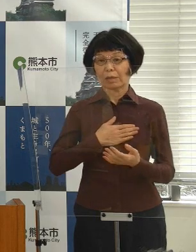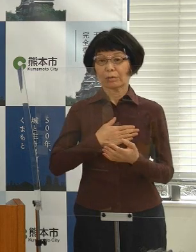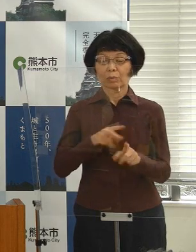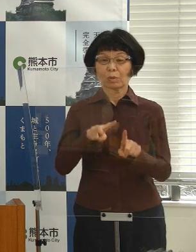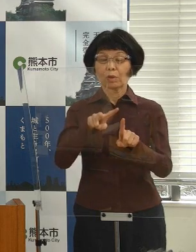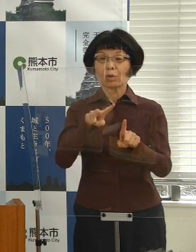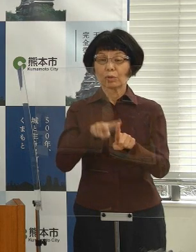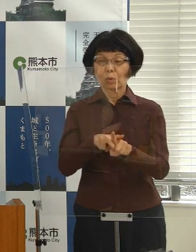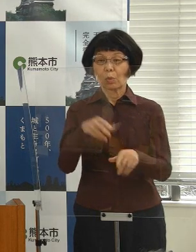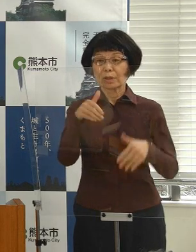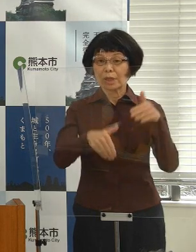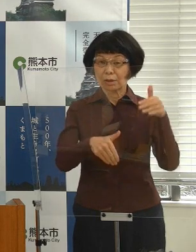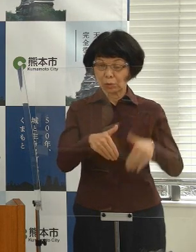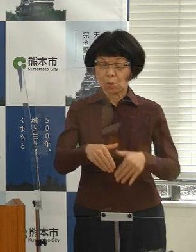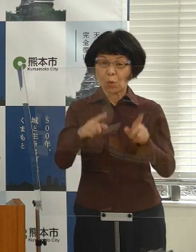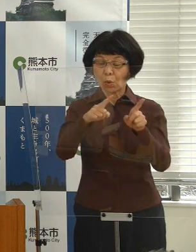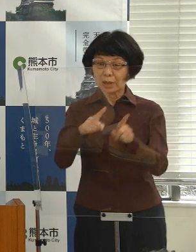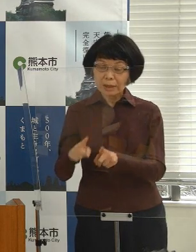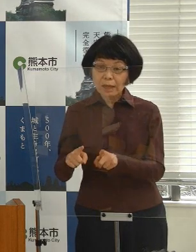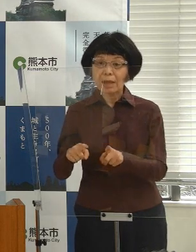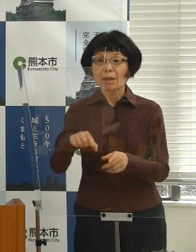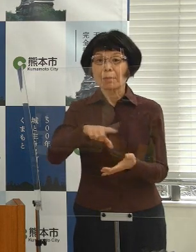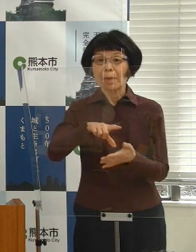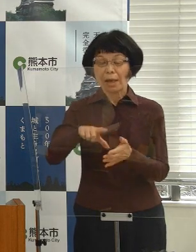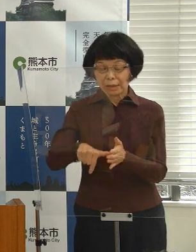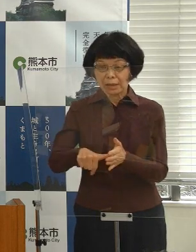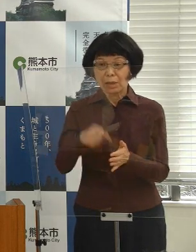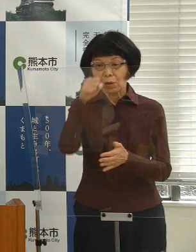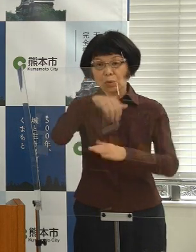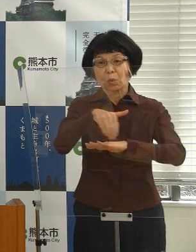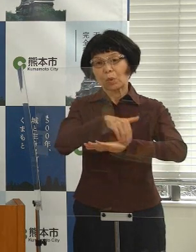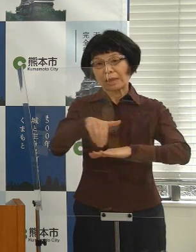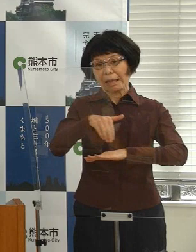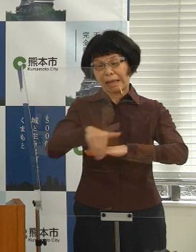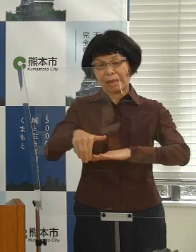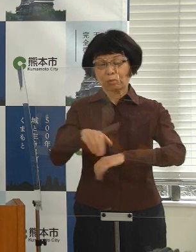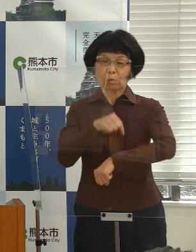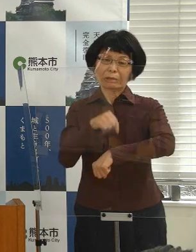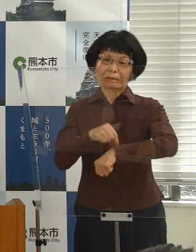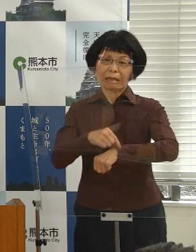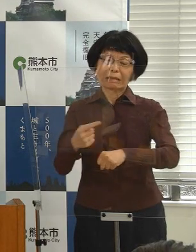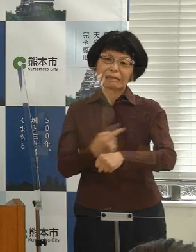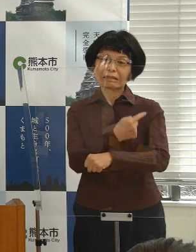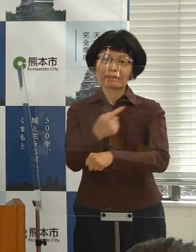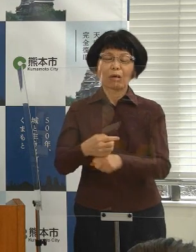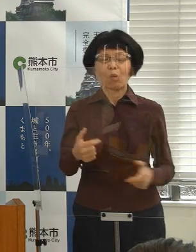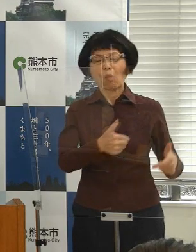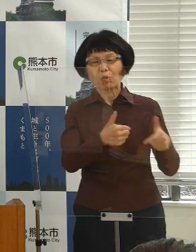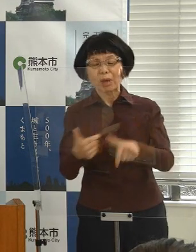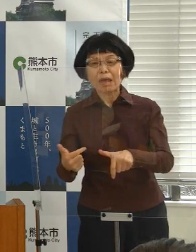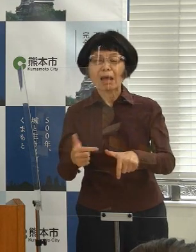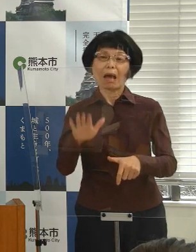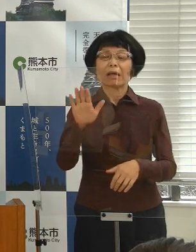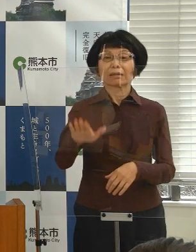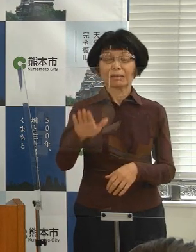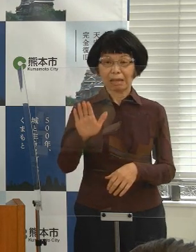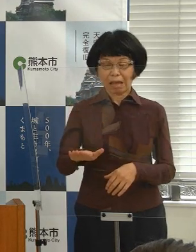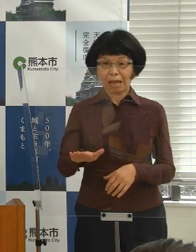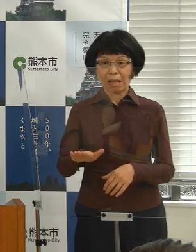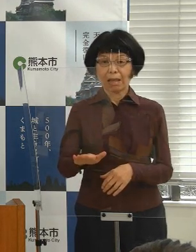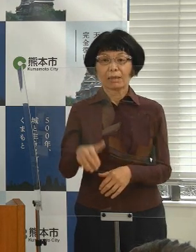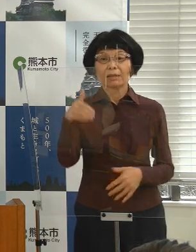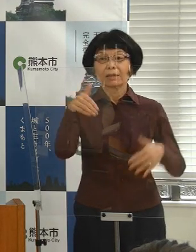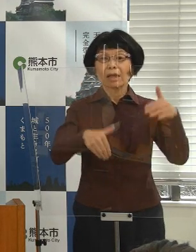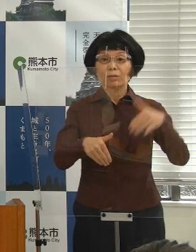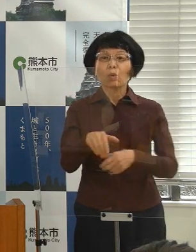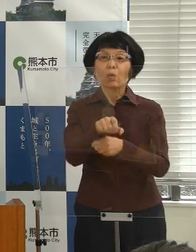代表ともに予定よりも1時間以上遅れました。選挙事務につきましては昨年